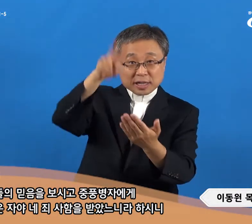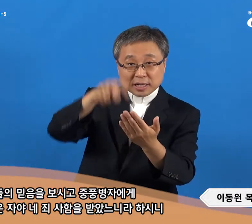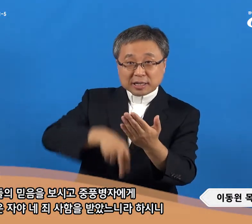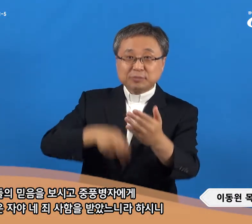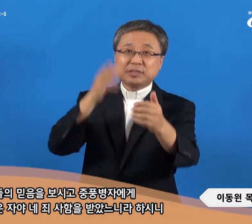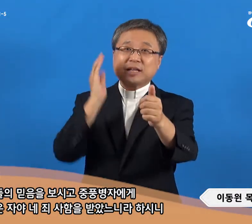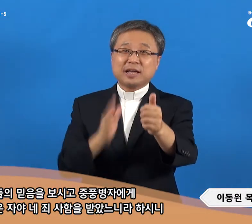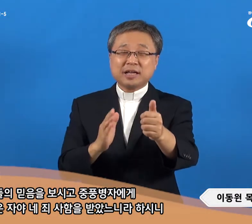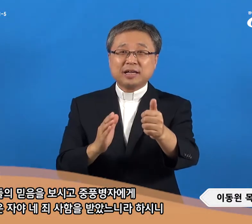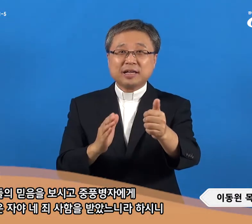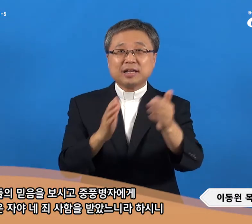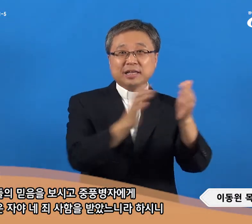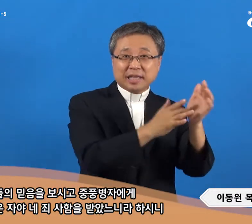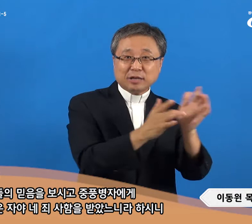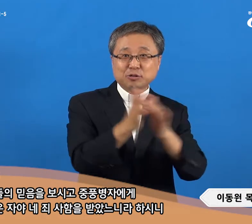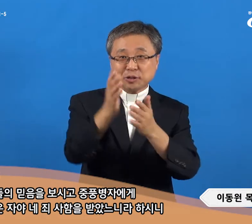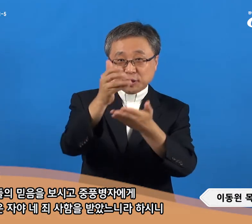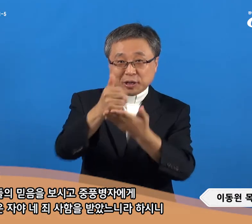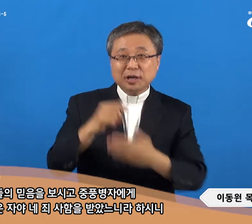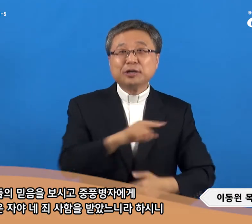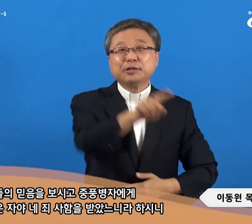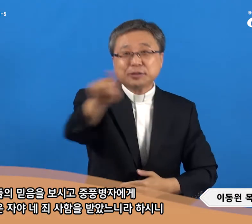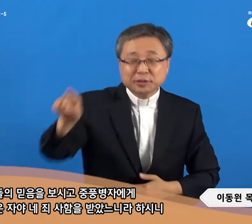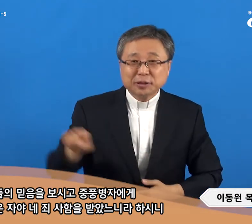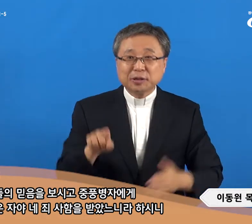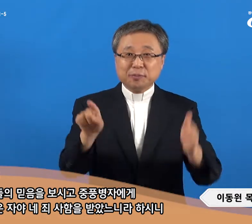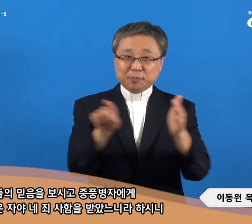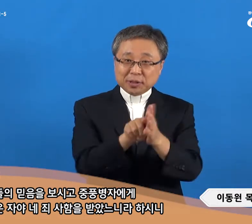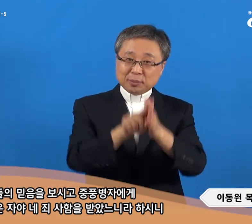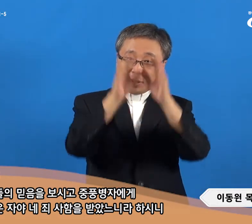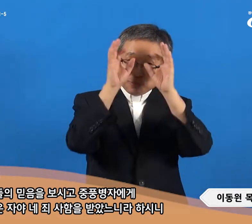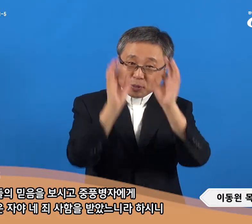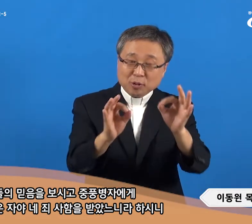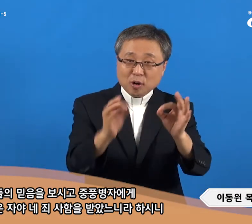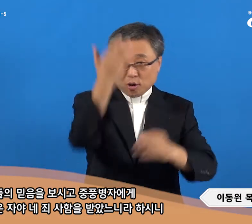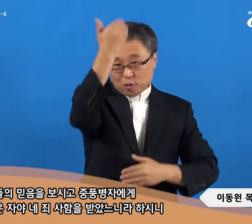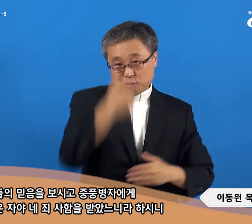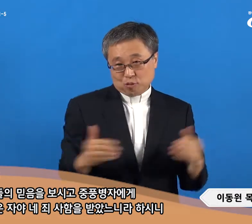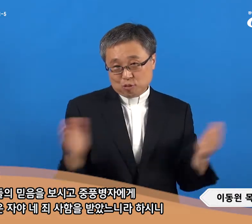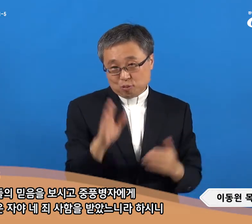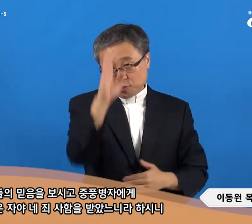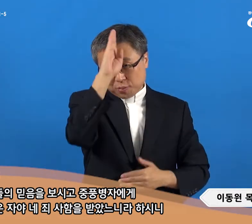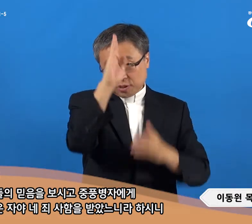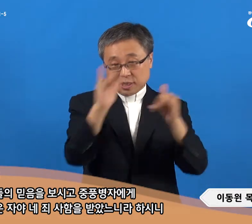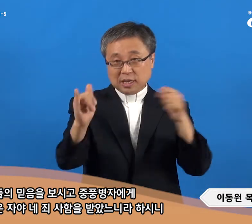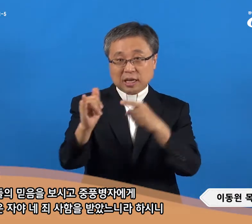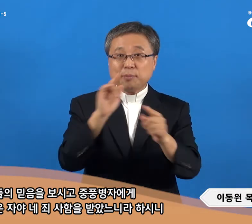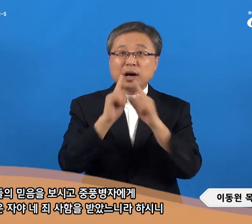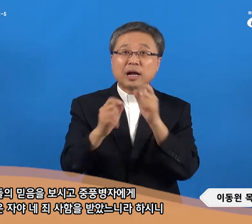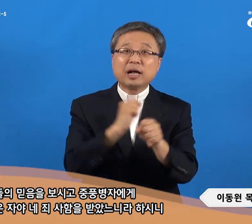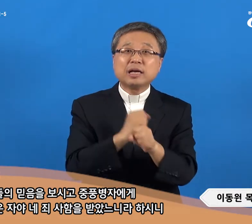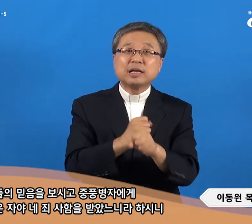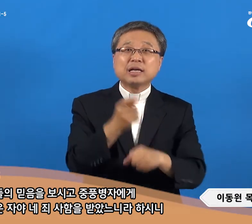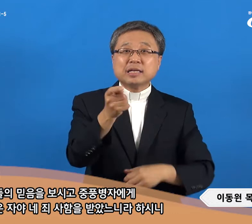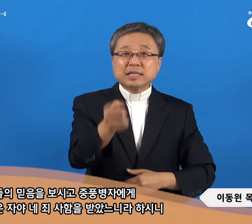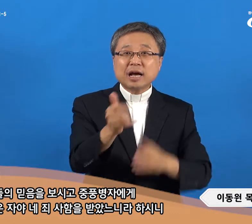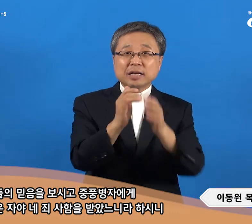같이 읽겠습니다. 예수께서 그들의 믿음을 보시고 중풍병자에게 이르시되 작은 자야 네